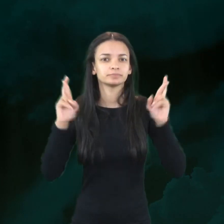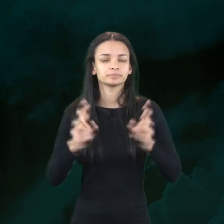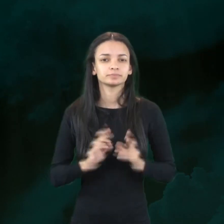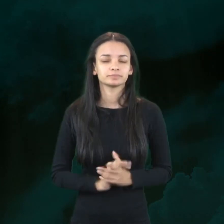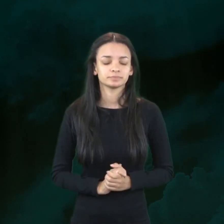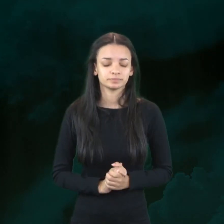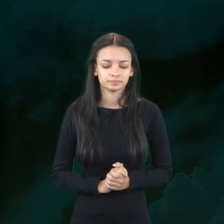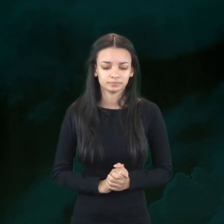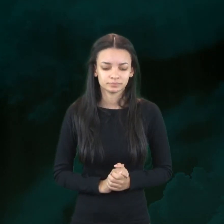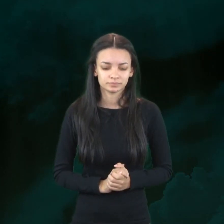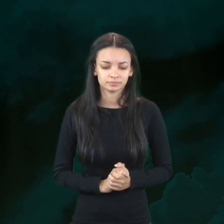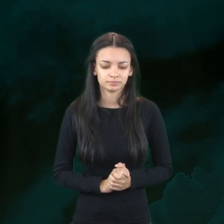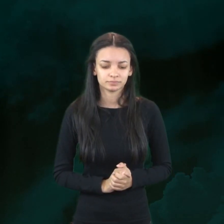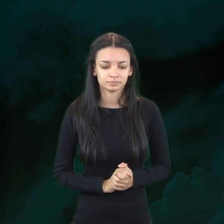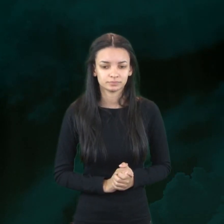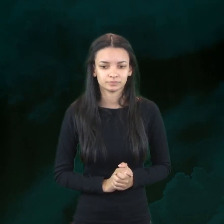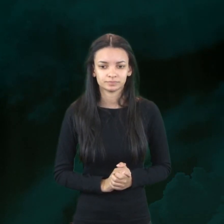diz: